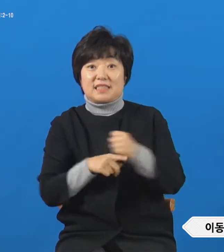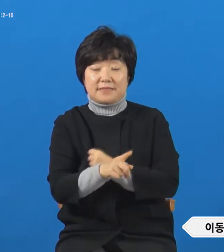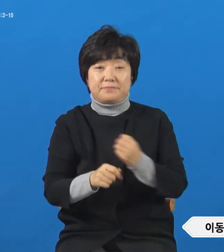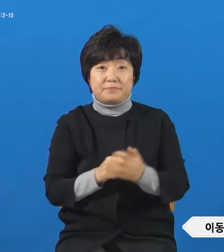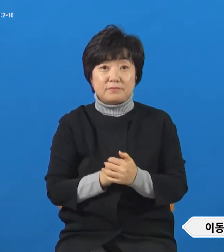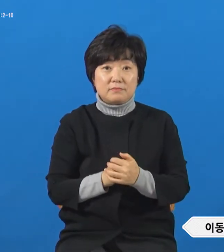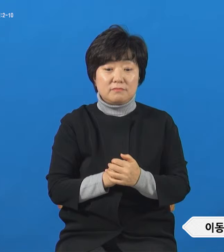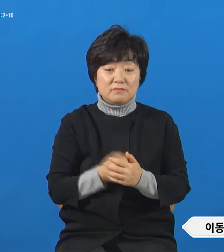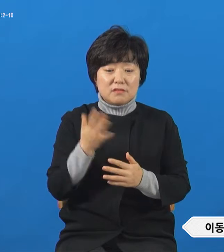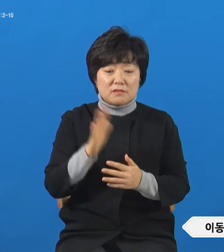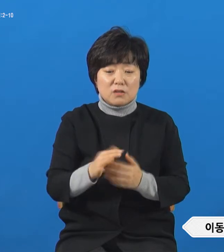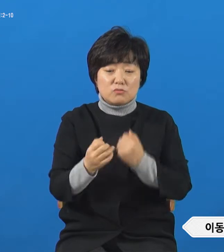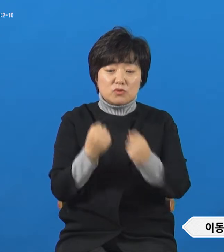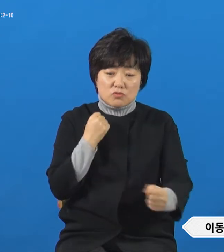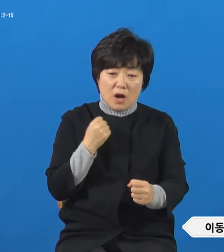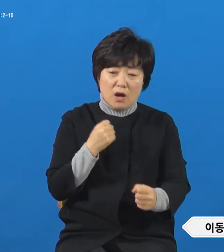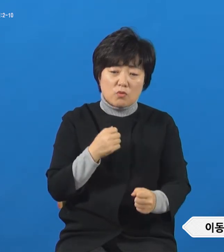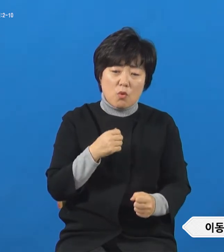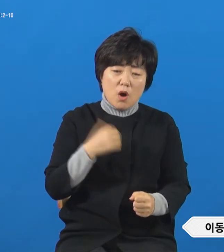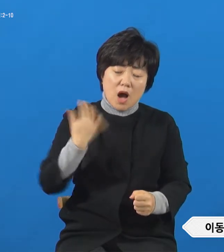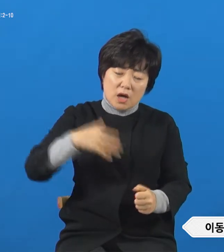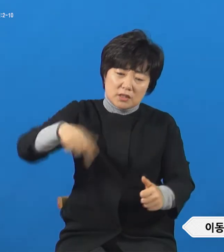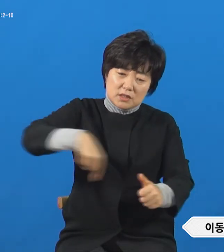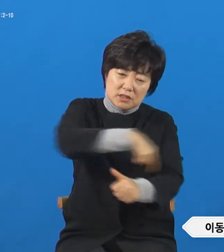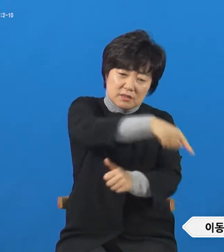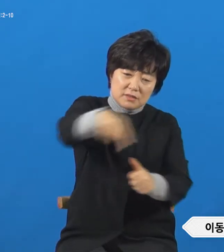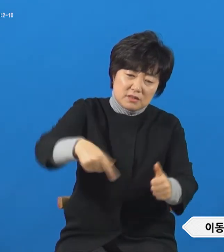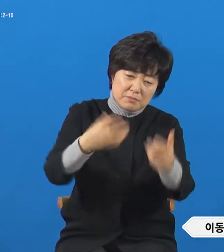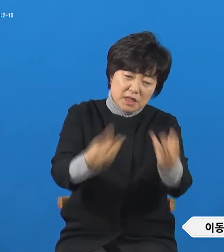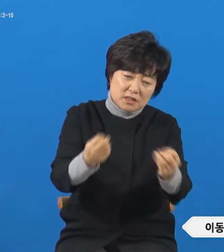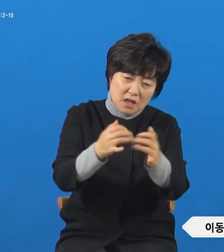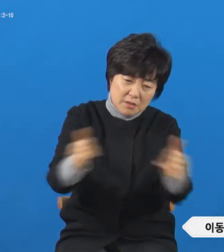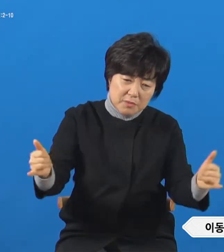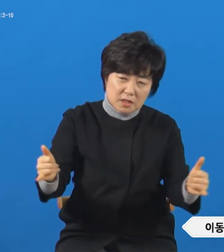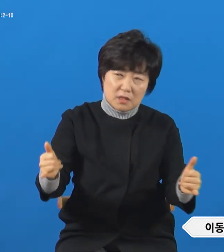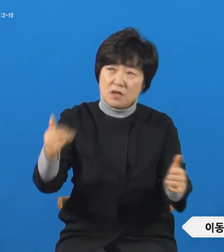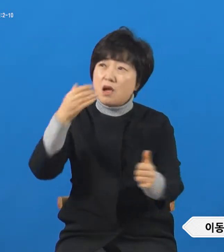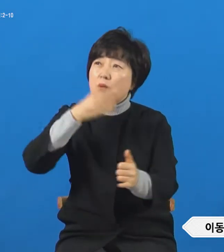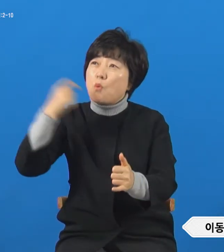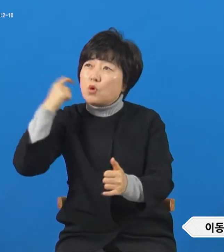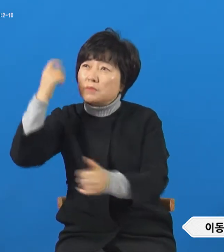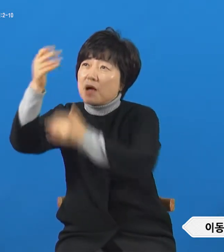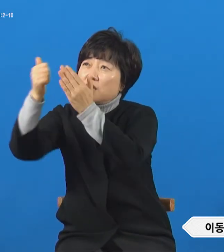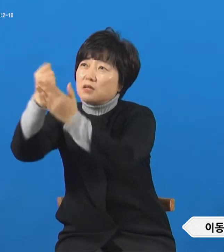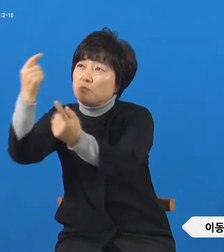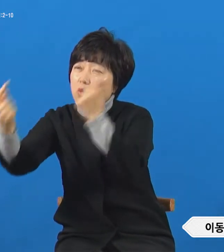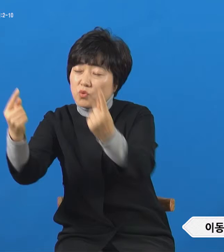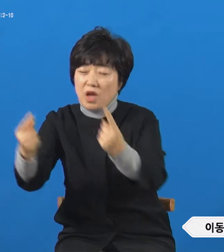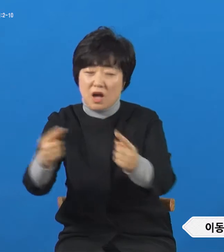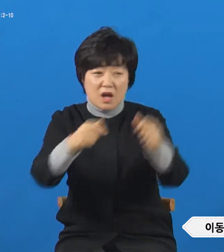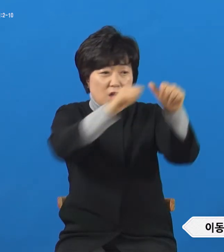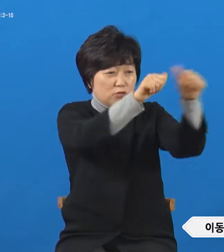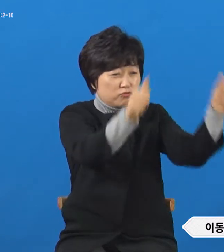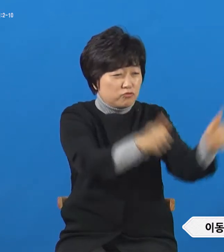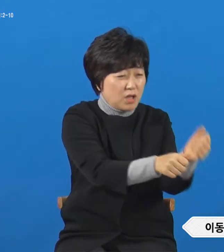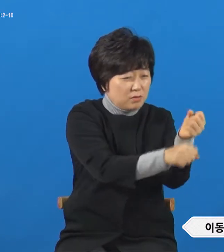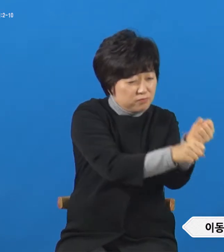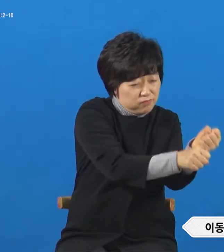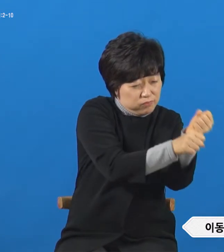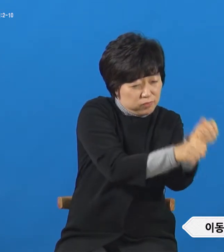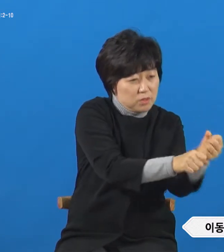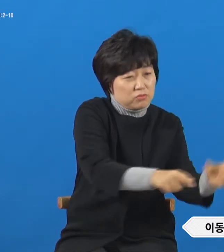그럼에도 불구하고 아직도 우리 주변에 수많은 사람들이, 수많은 인류가 복음보다 우상을 붙들고 살고 있는 이유가